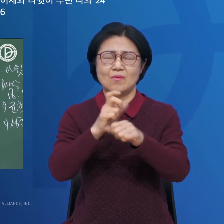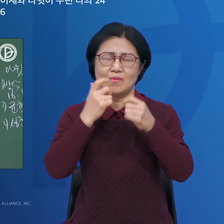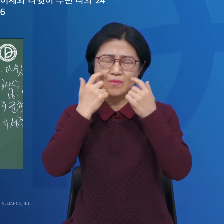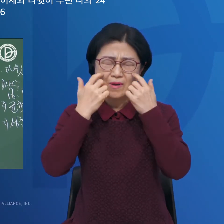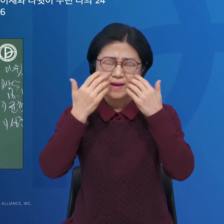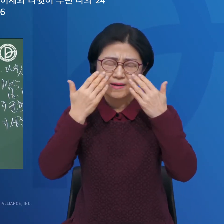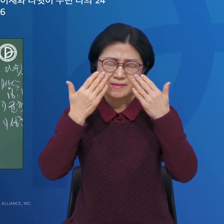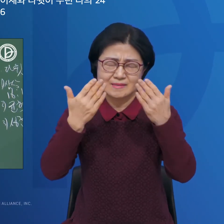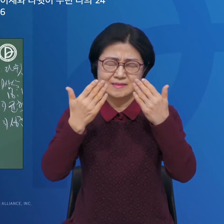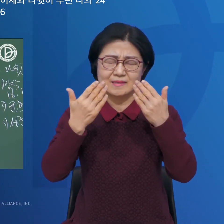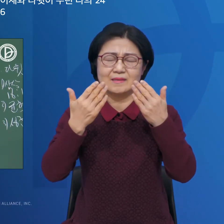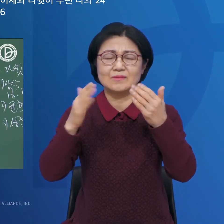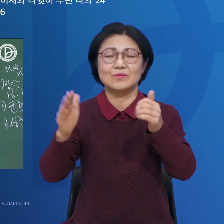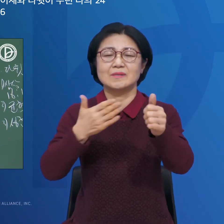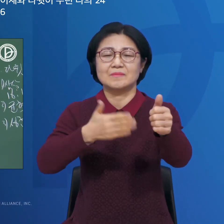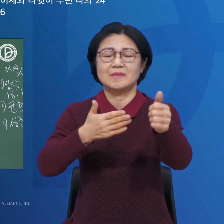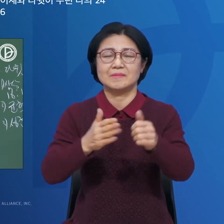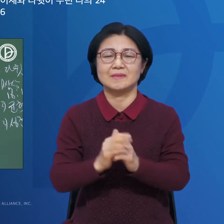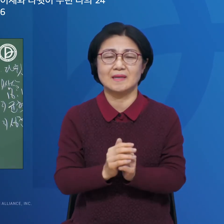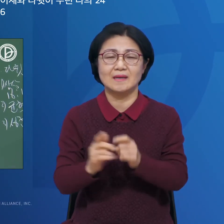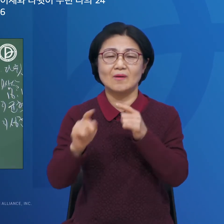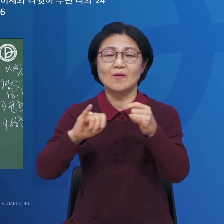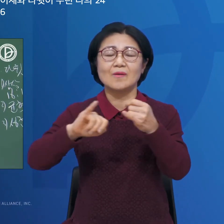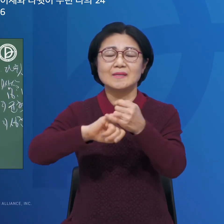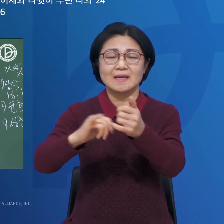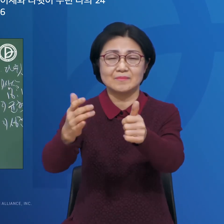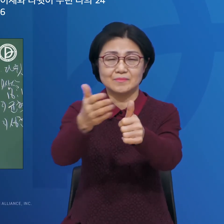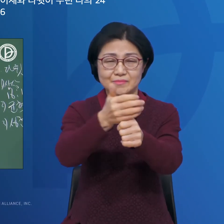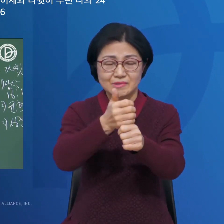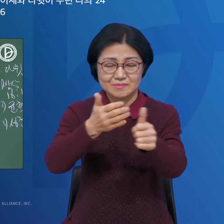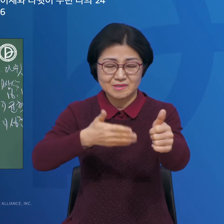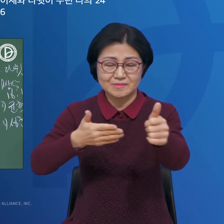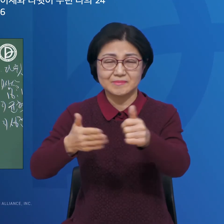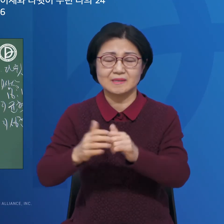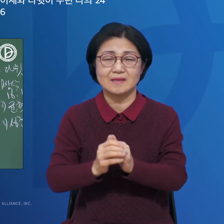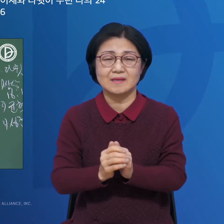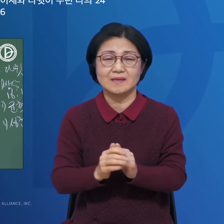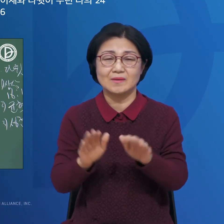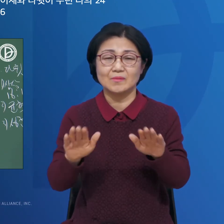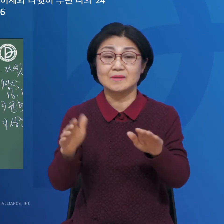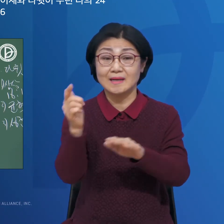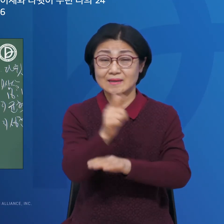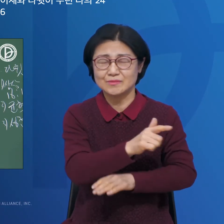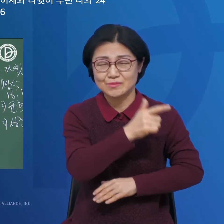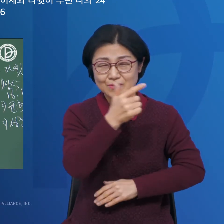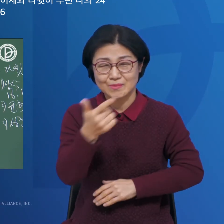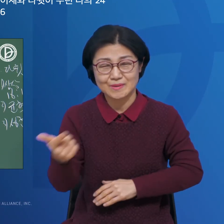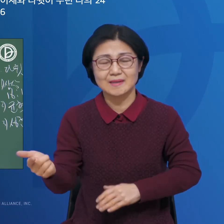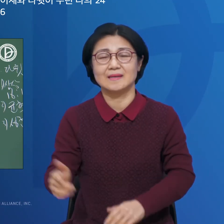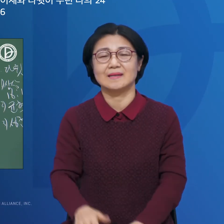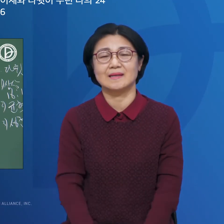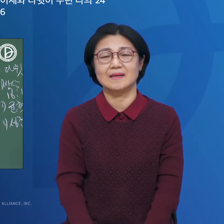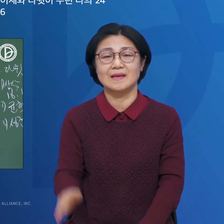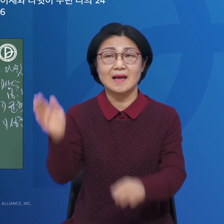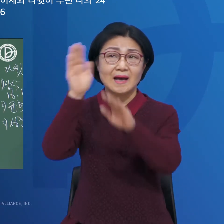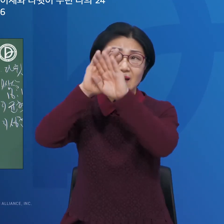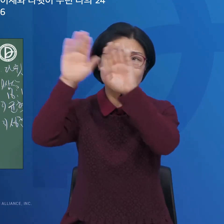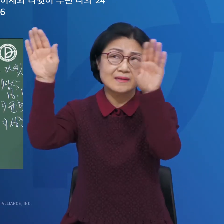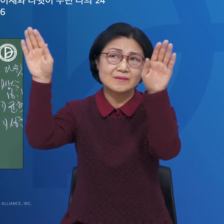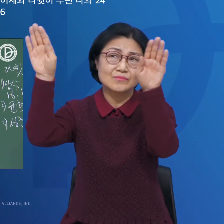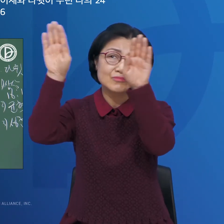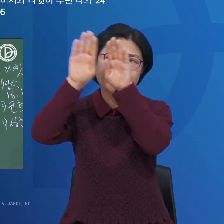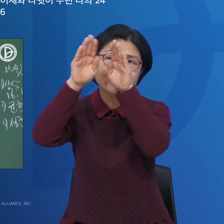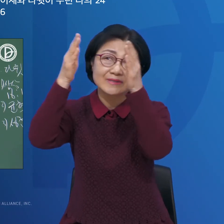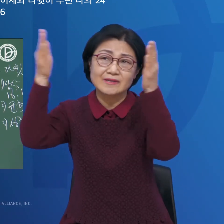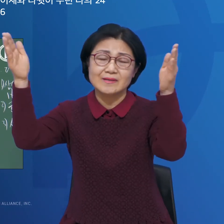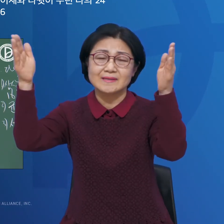I am so convicted of 이 언약 this. 자국하는 겁니다. Holding on to this covenant and going off. 오늘 하루 종일 하늘 문이 열리는 시간이